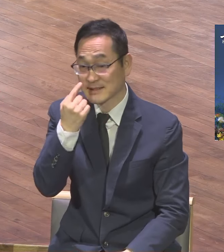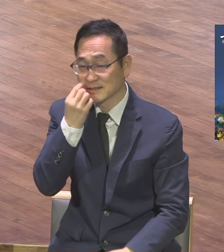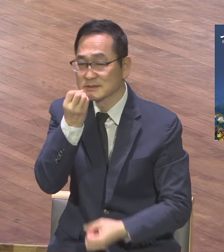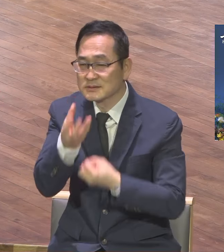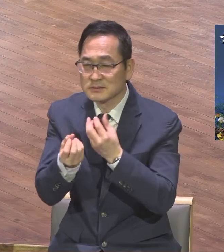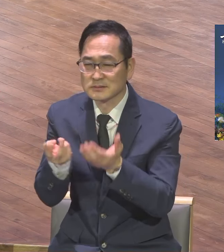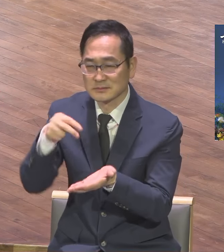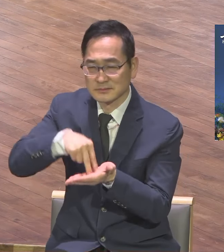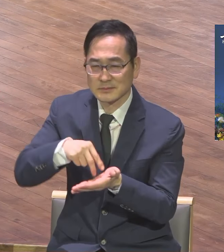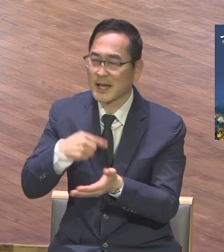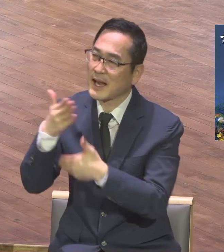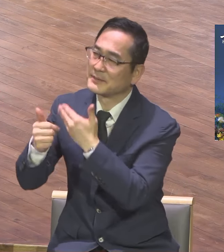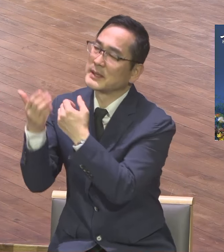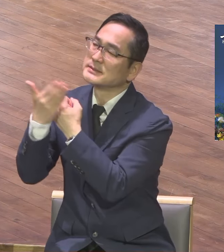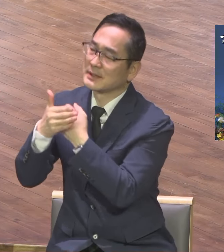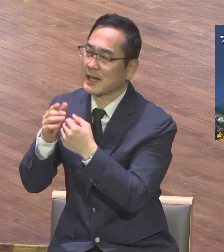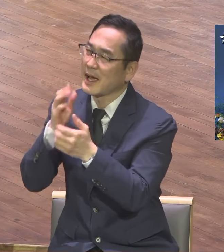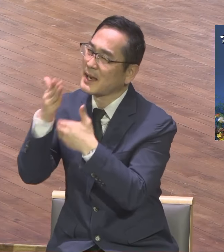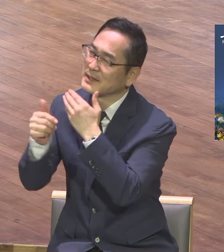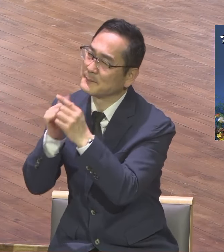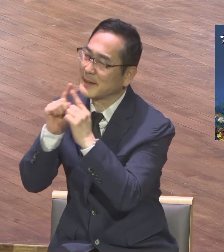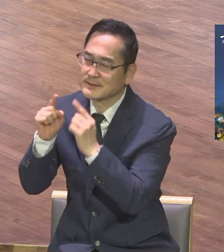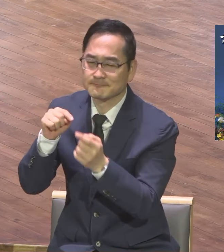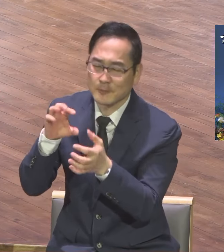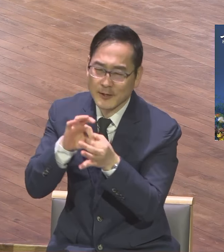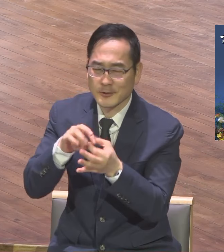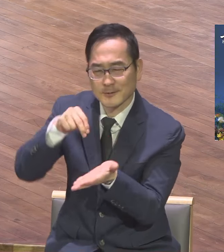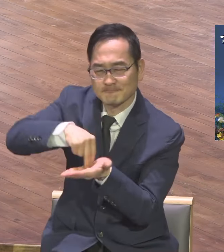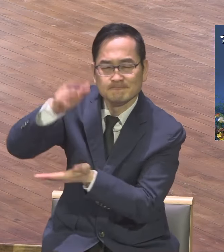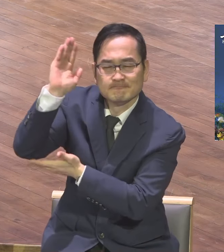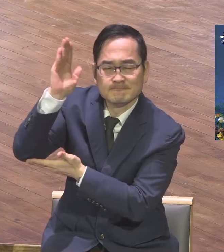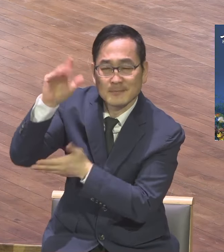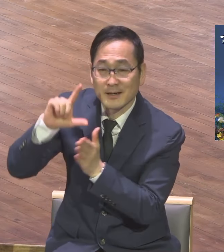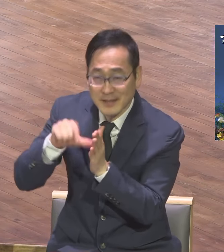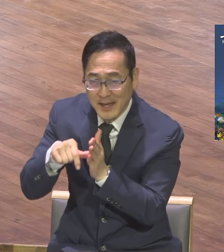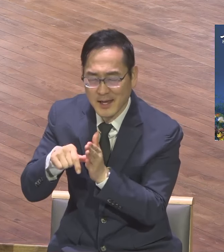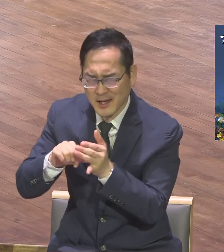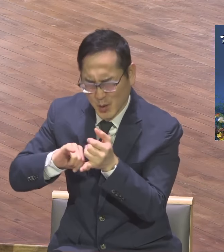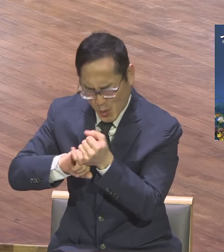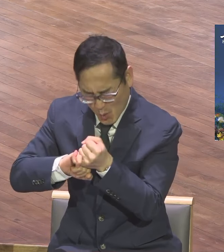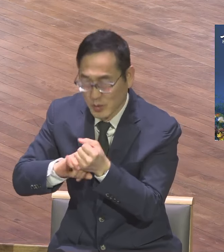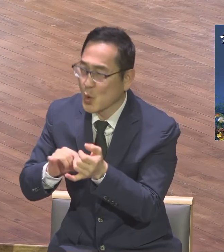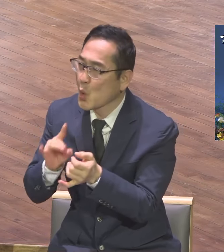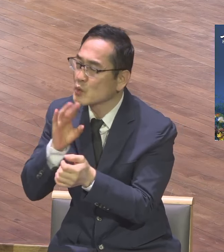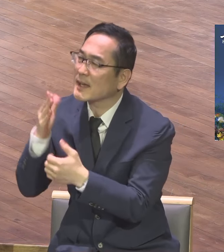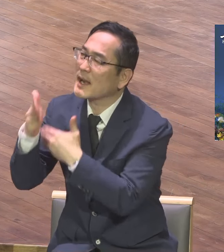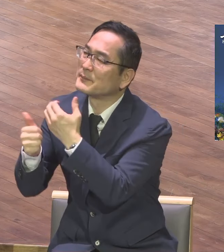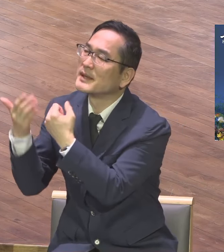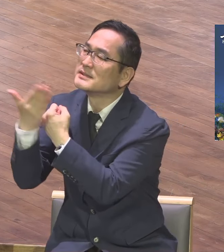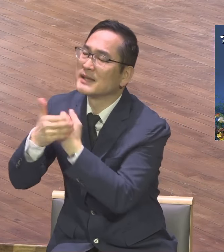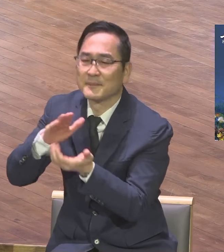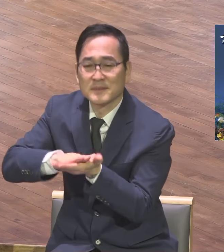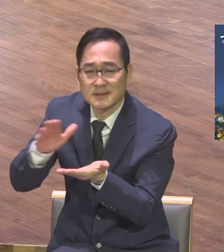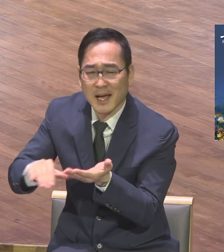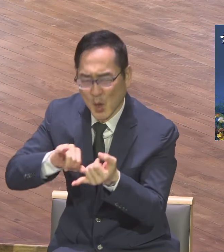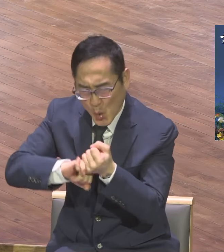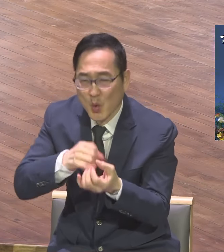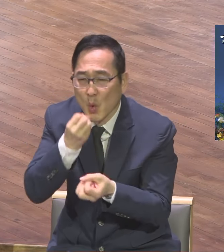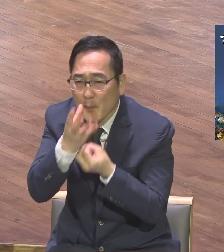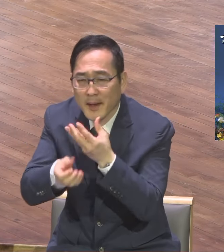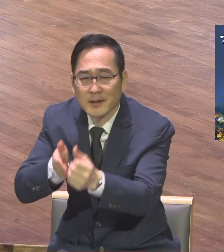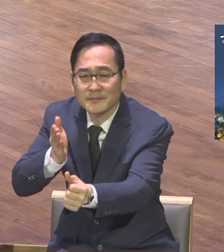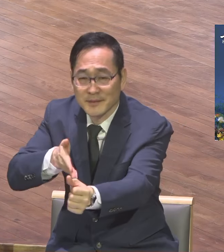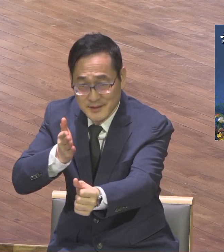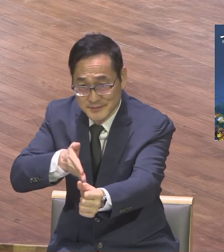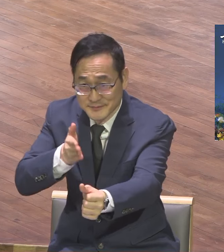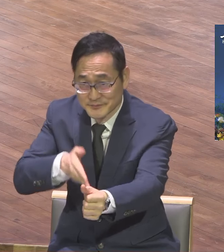한다든가 무엇을 말을 할 때요, 언제나 붙여야 될 것이 뭐냐? 솔라 그라티아, 하나님의 은혜였습니다. 그럼